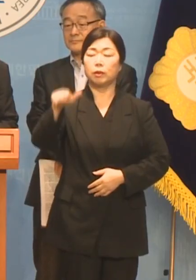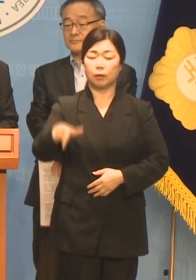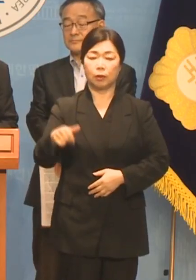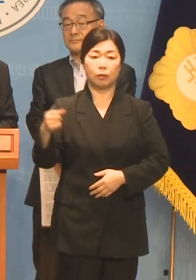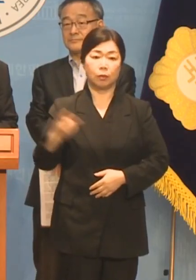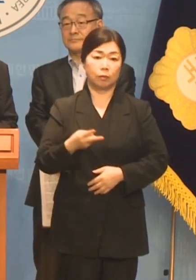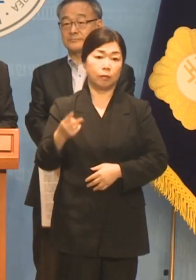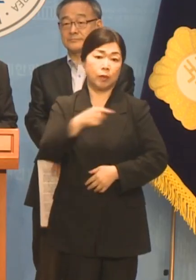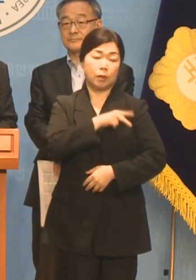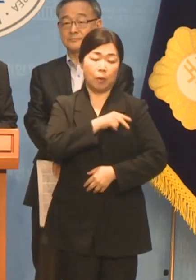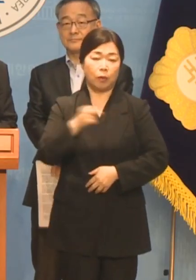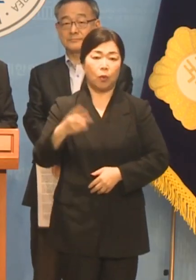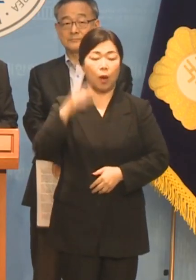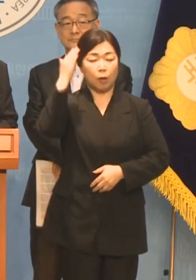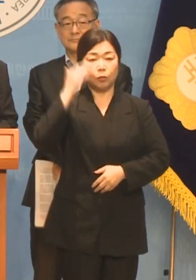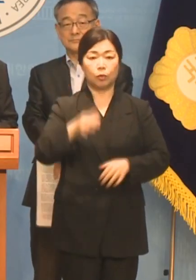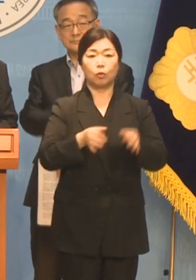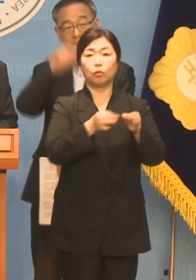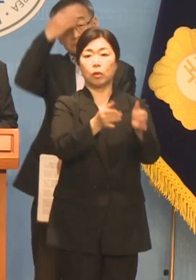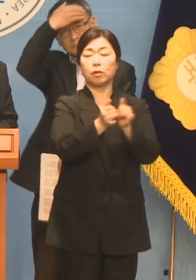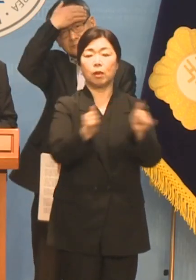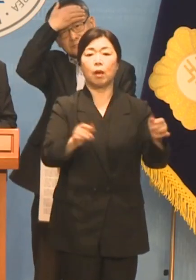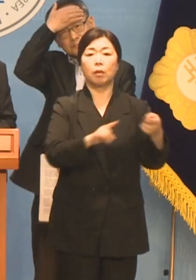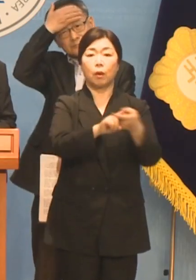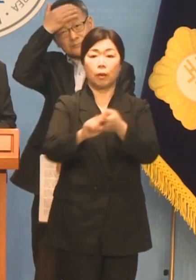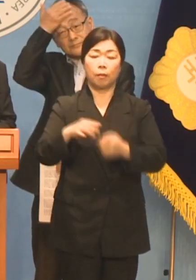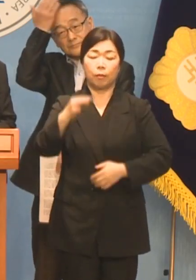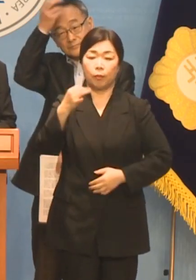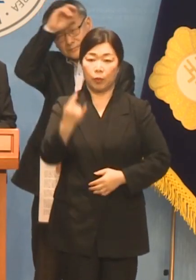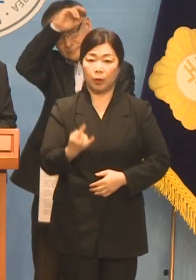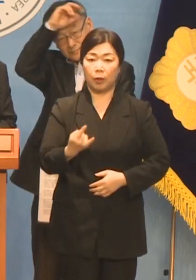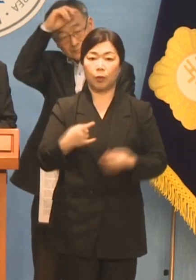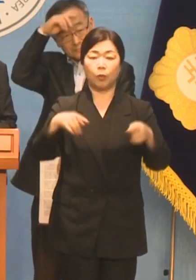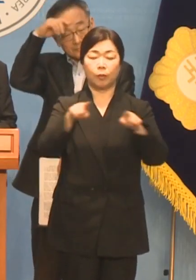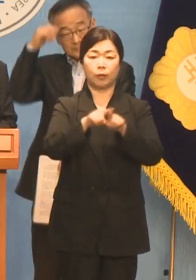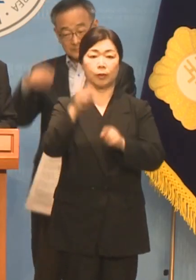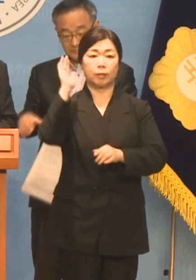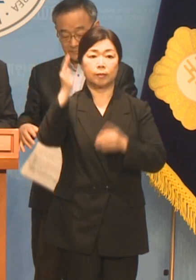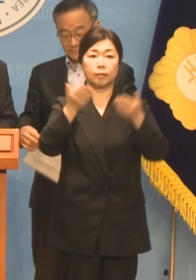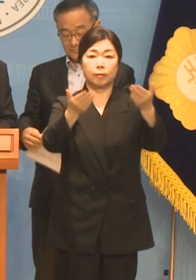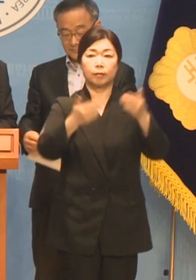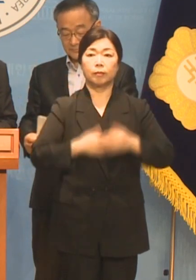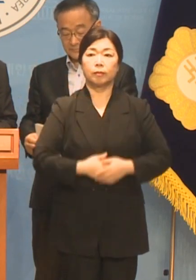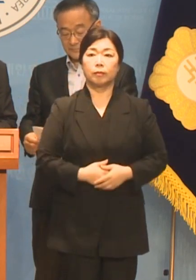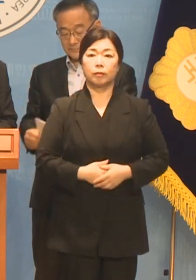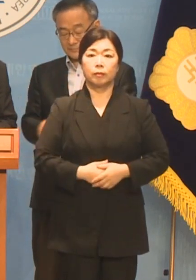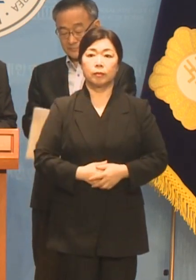한국주식 투자자 연합회 공동 기자회견을 진행하도록 하겠습니다.